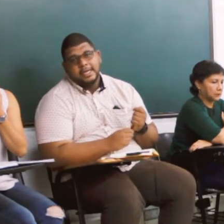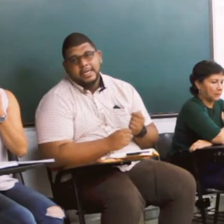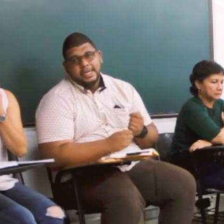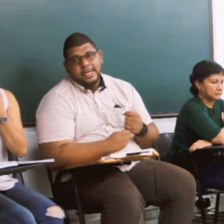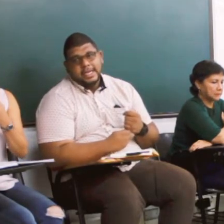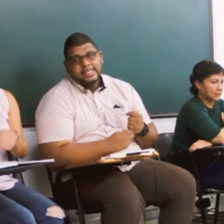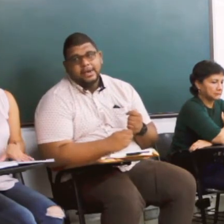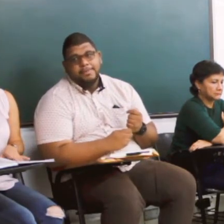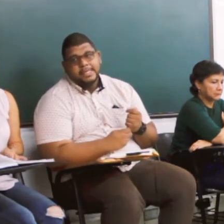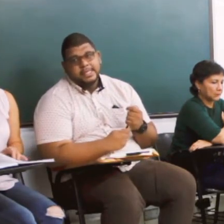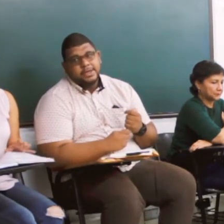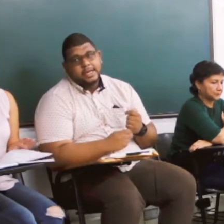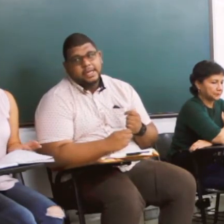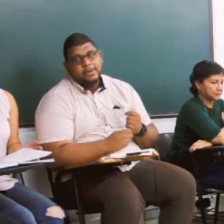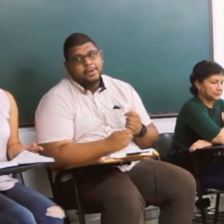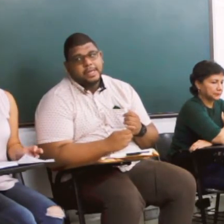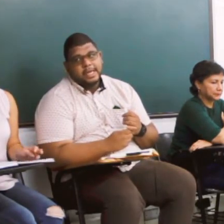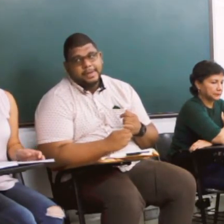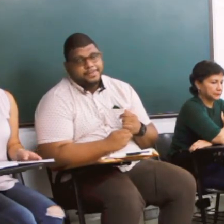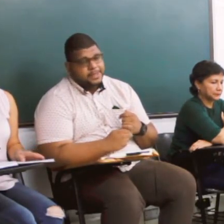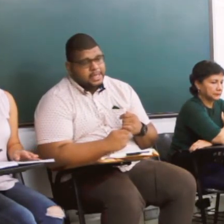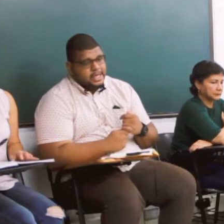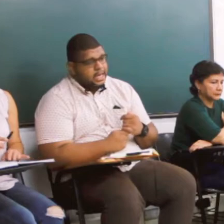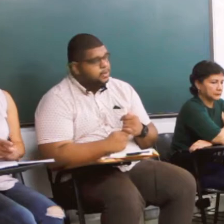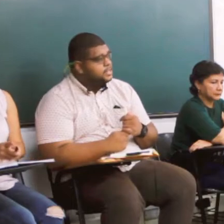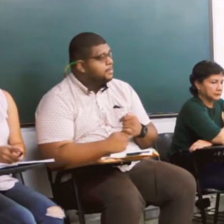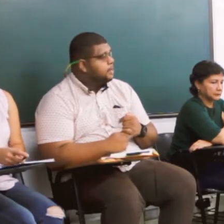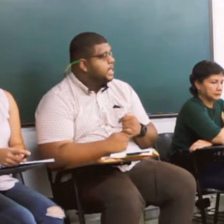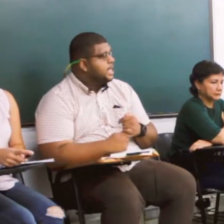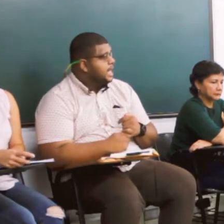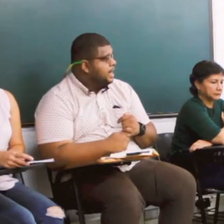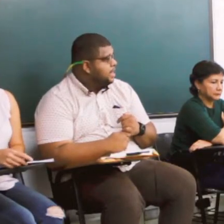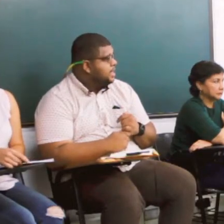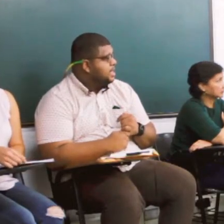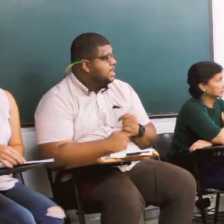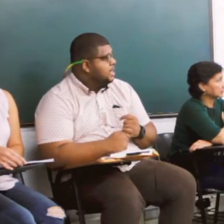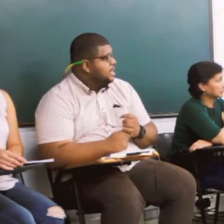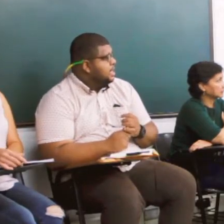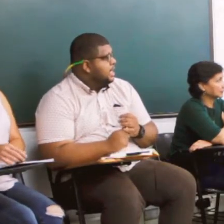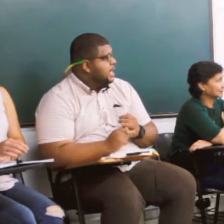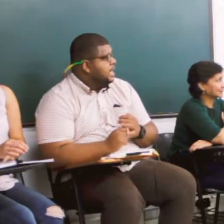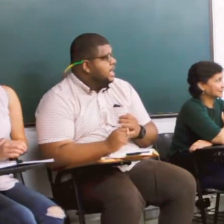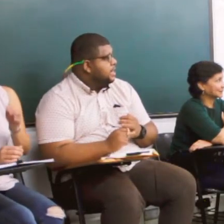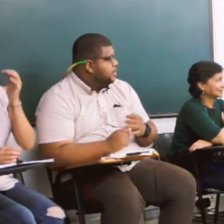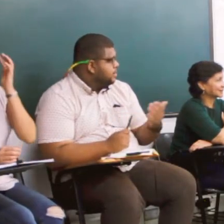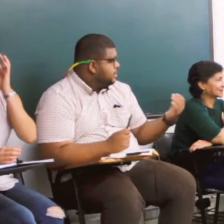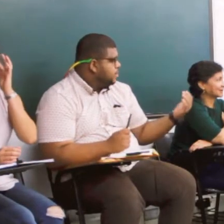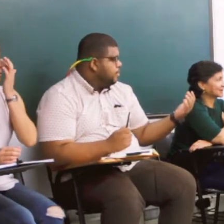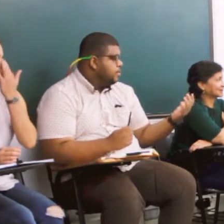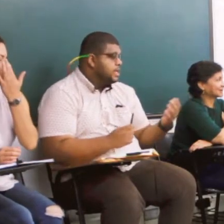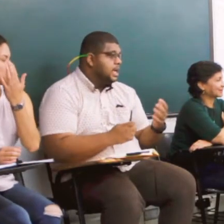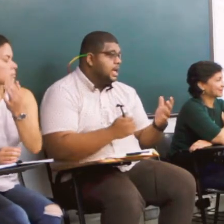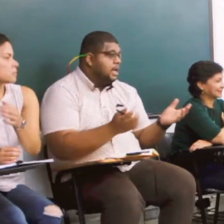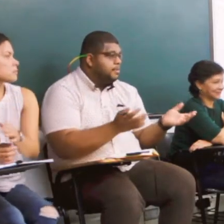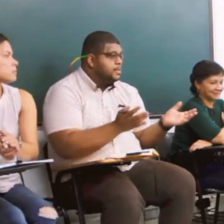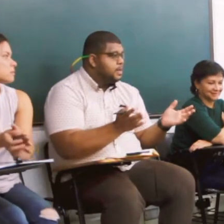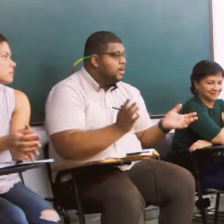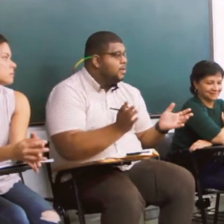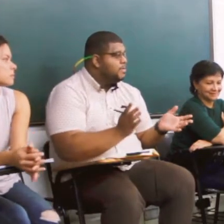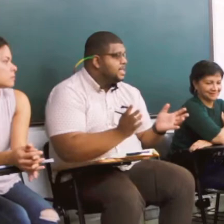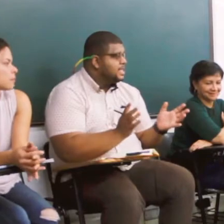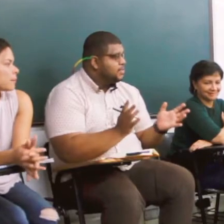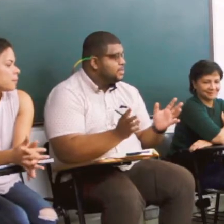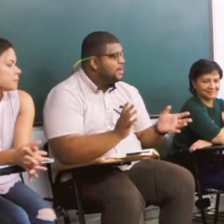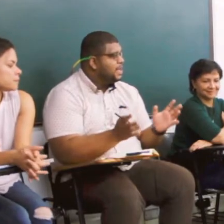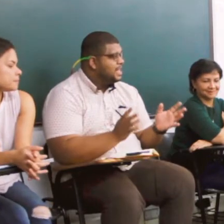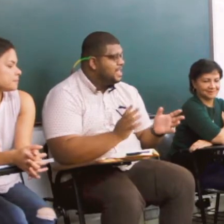propiciar esta conversación alrededor del concepto de equidad. Entonces, como lo señalaba la profesora